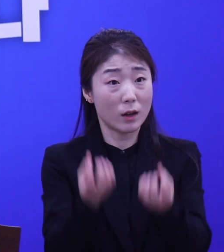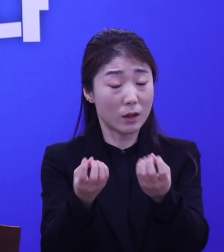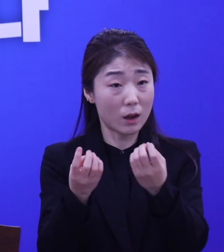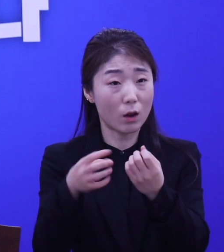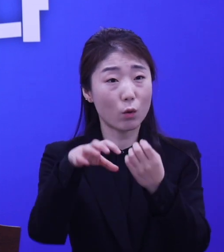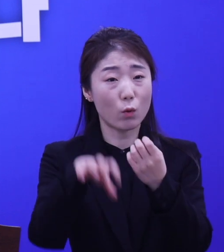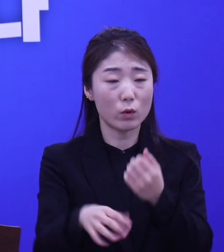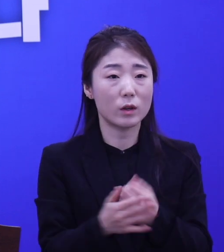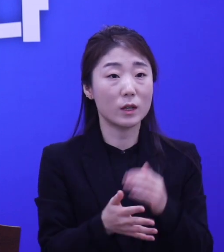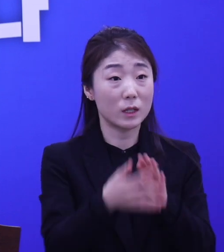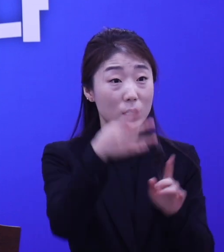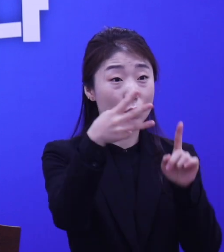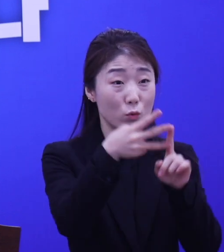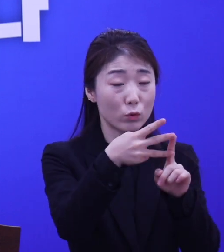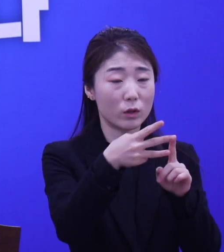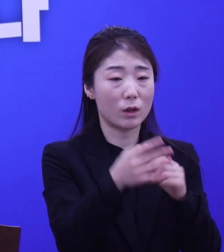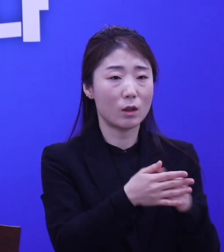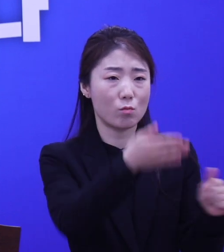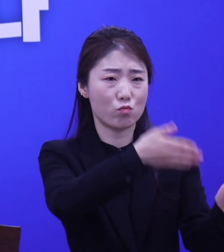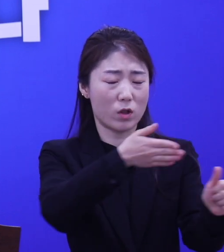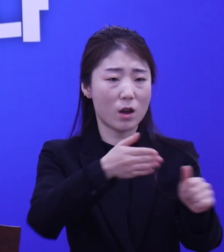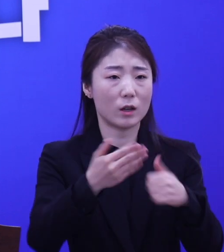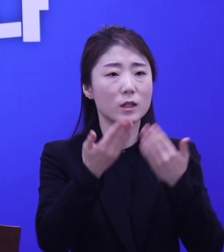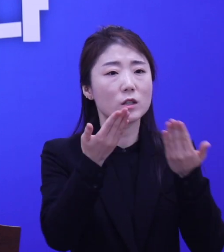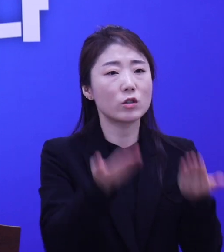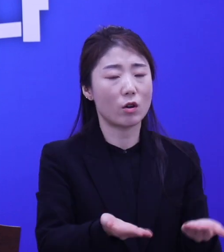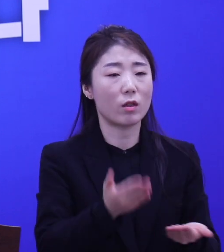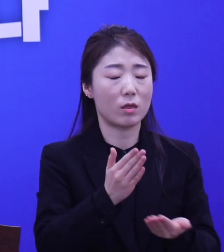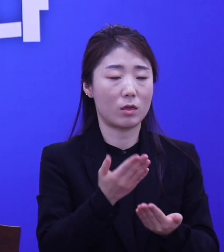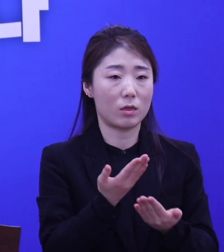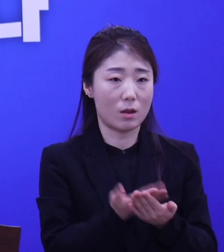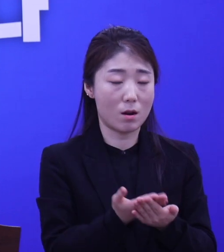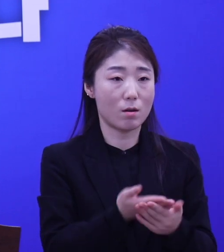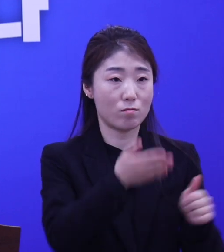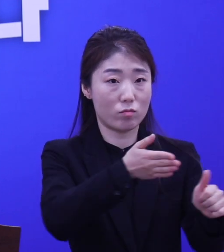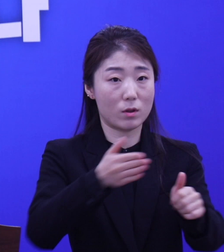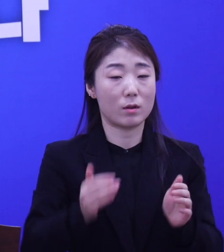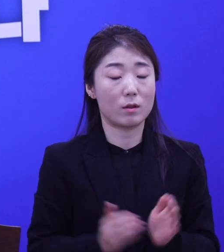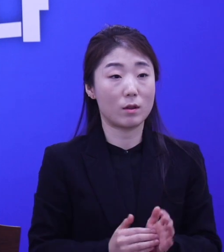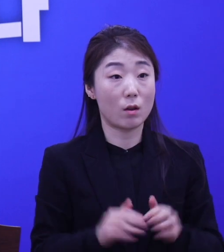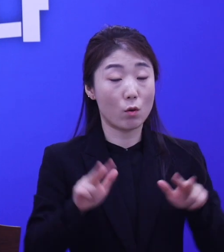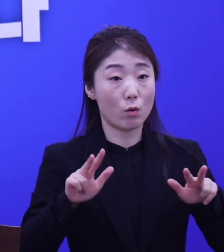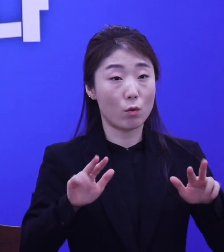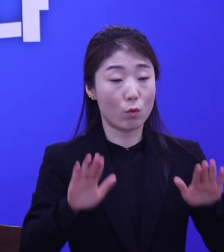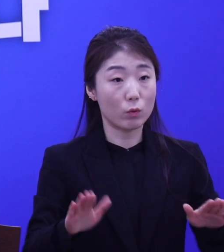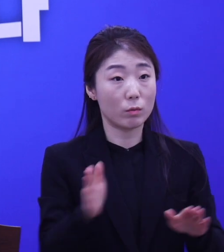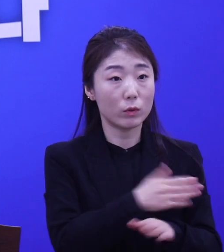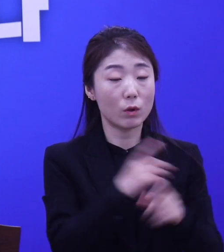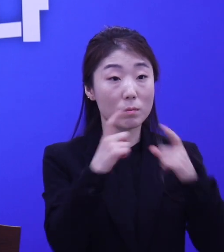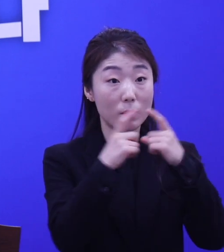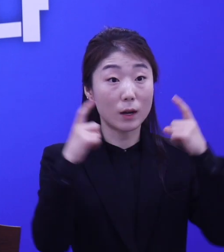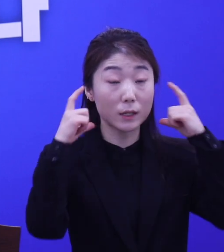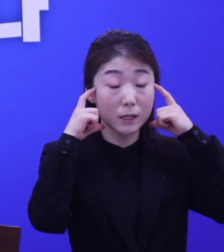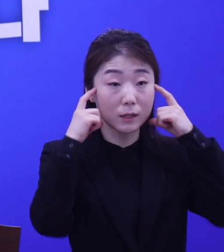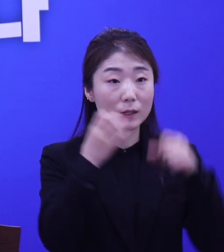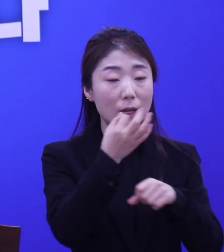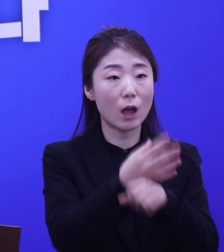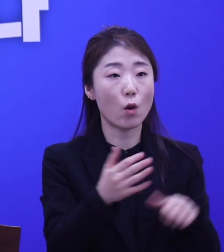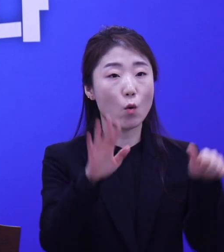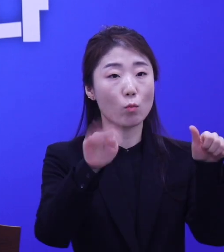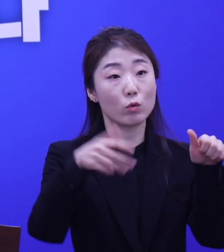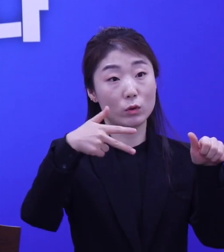시군 등을 통해 당분간 휴원할 것을 권고하였습니다. 오늘부터 마스크 구매 5부제가